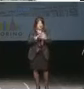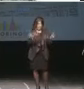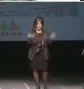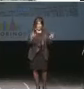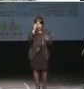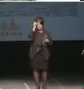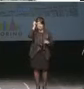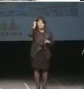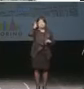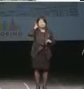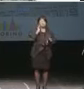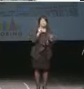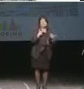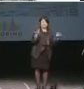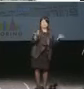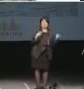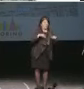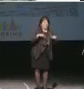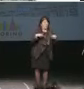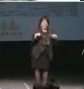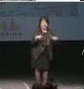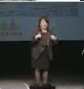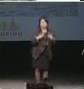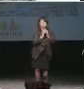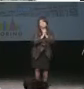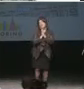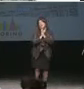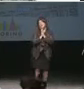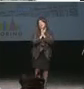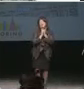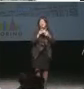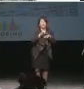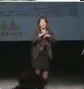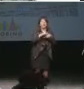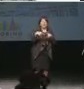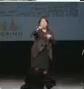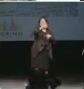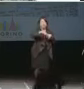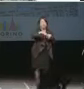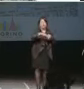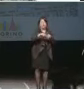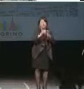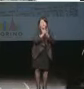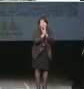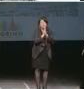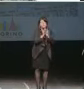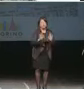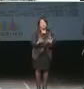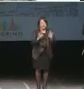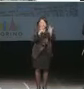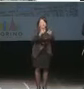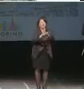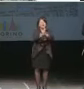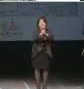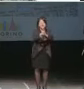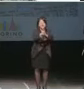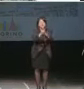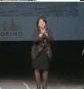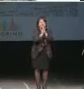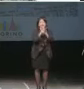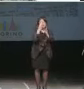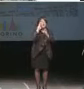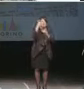visto che sono qua faccio una piccola raccomandazione quando arriverete agli ingressi mi raccomando leggete bene la